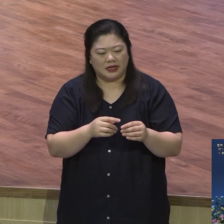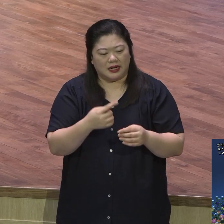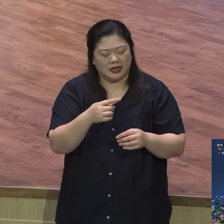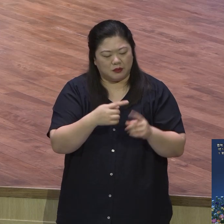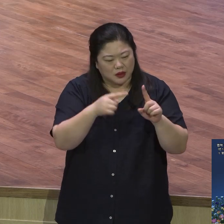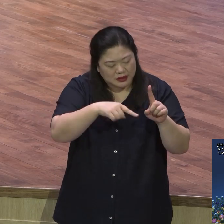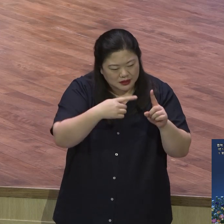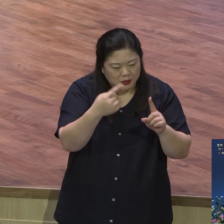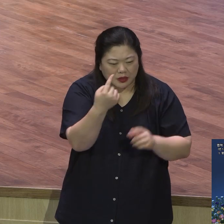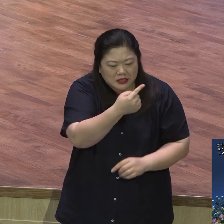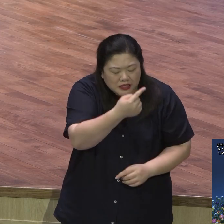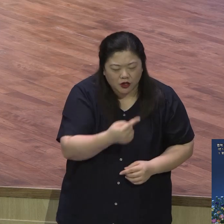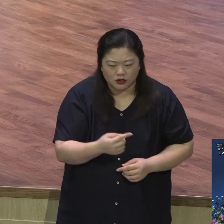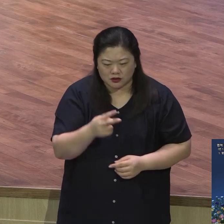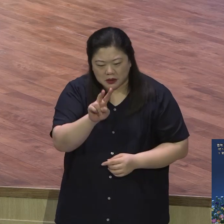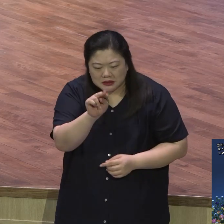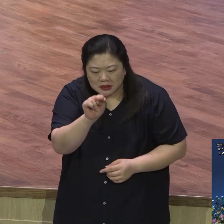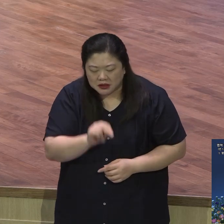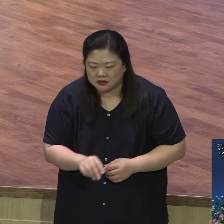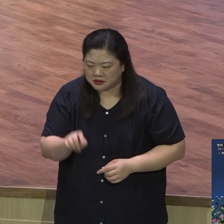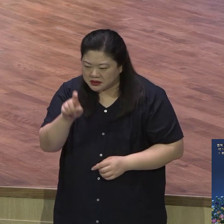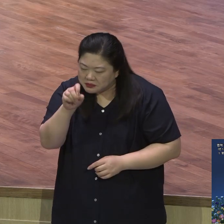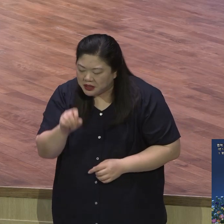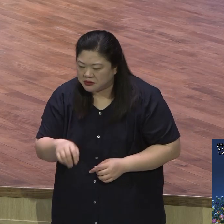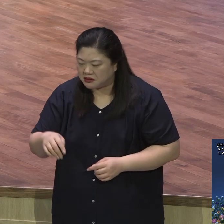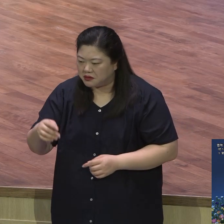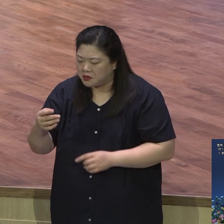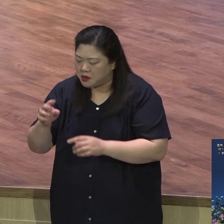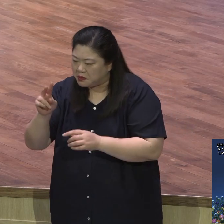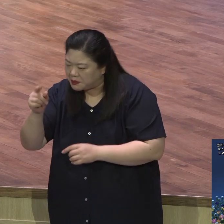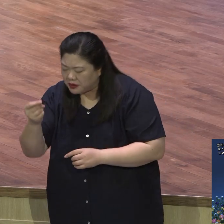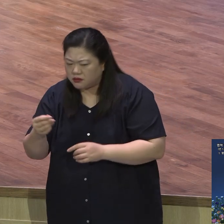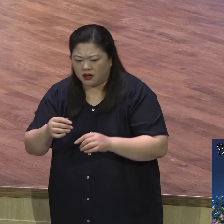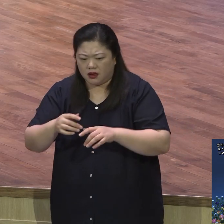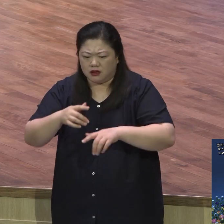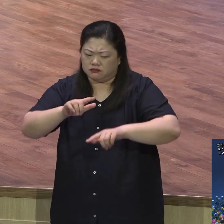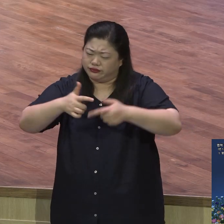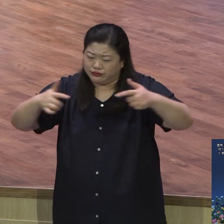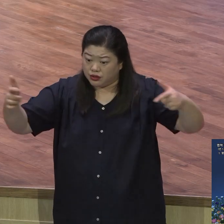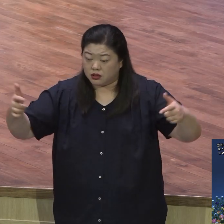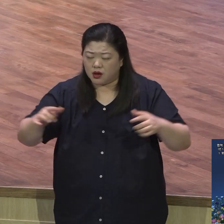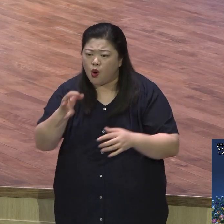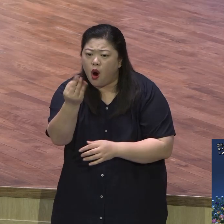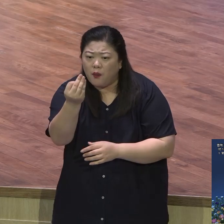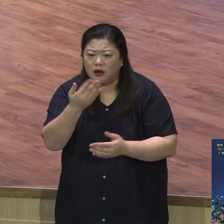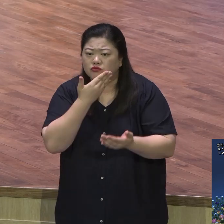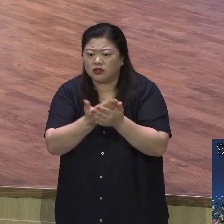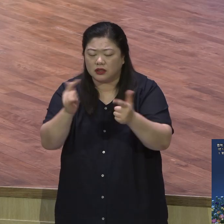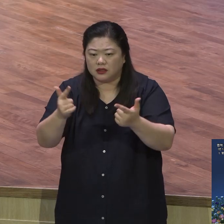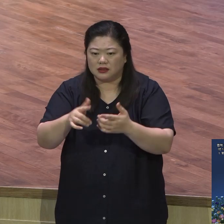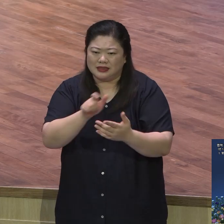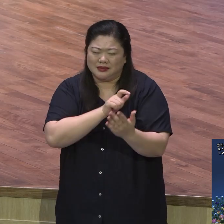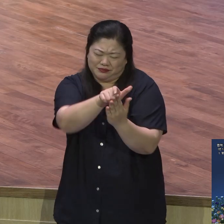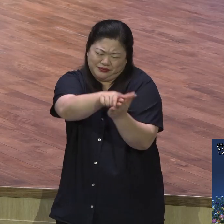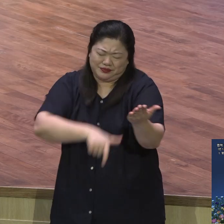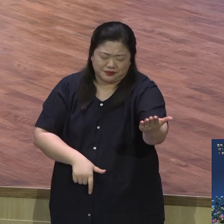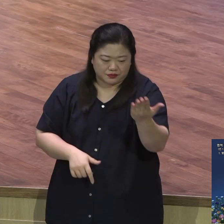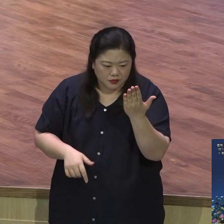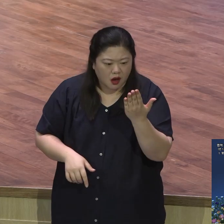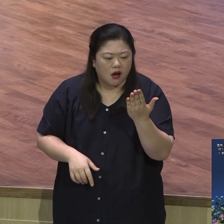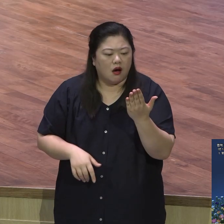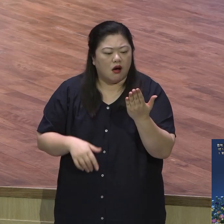천백천원 십만원까지 힘을 합쳐가지고 얼마나 그게 얼마나 은혜가 됩니까? 서로가 힘을 합쳐가지고 누가 한 사람이